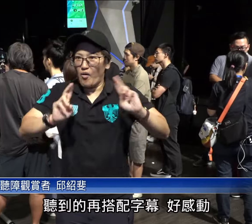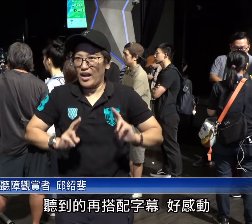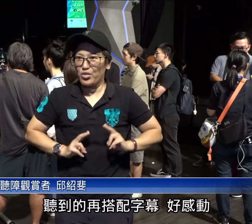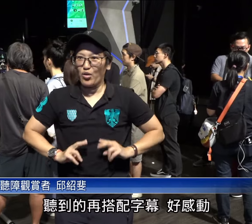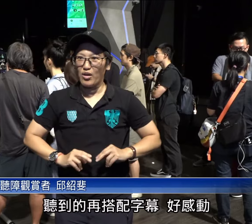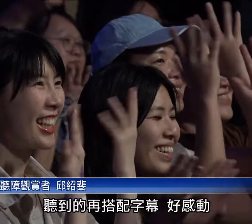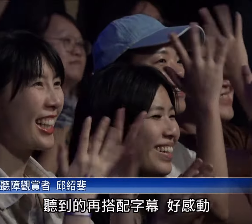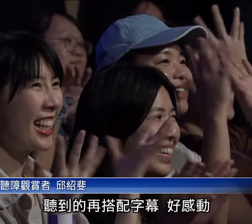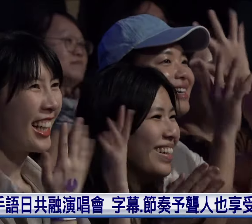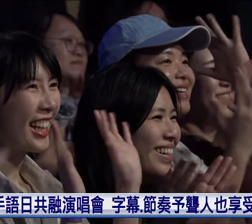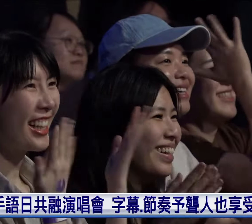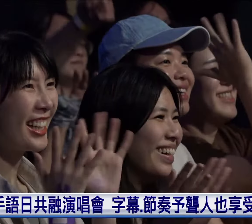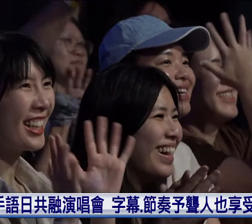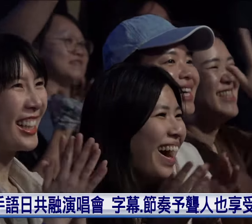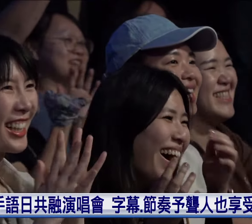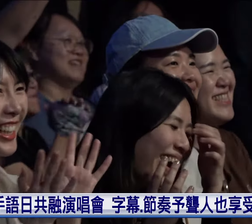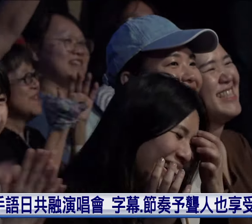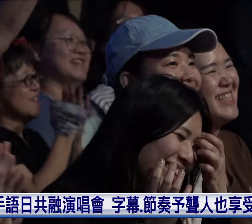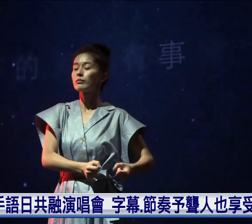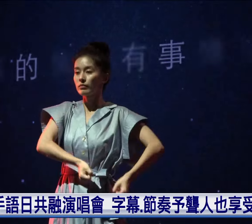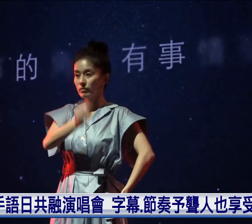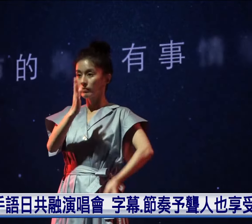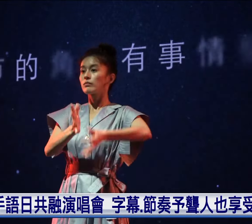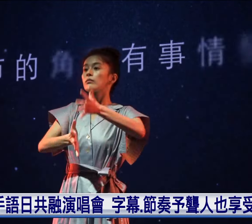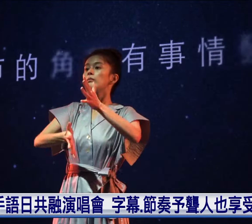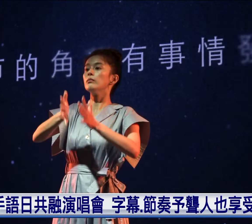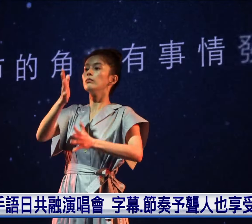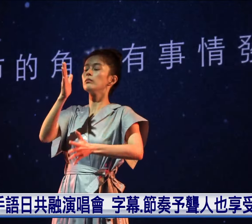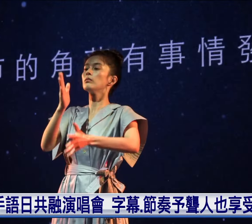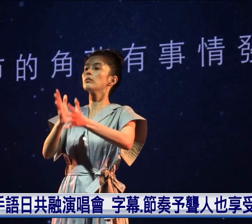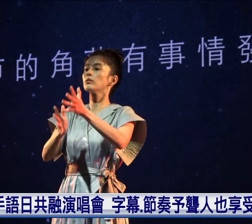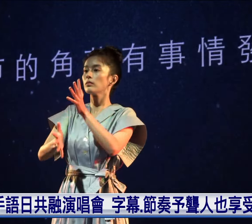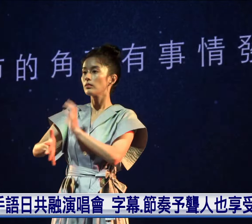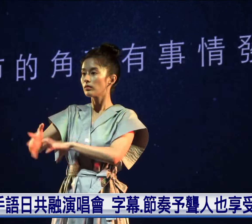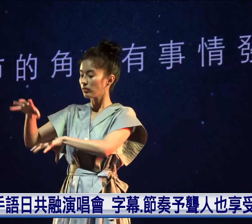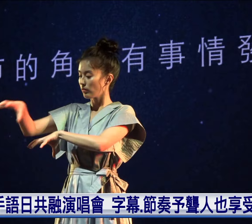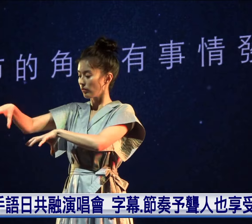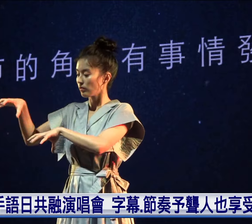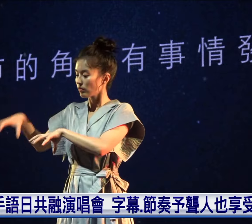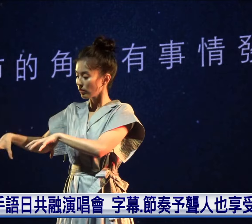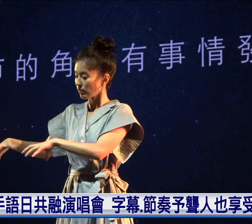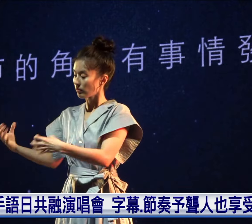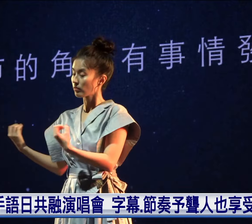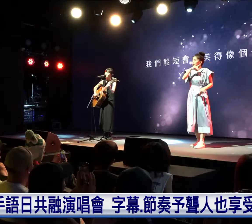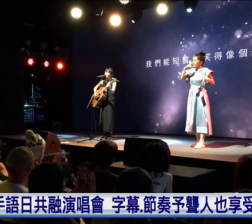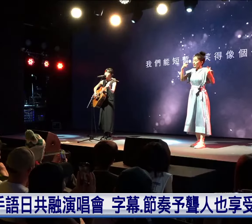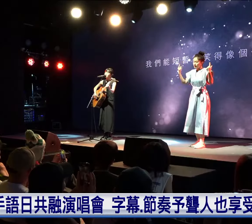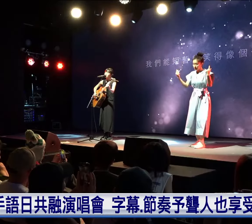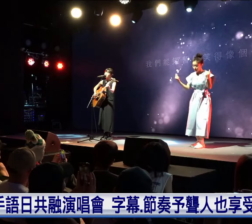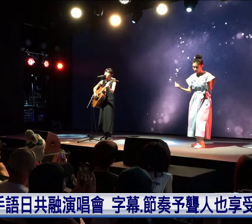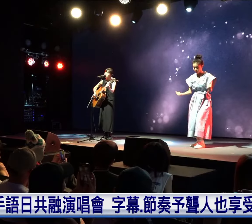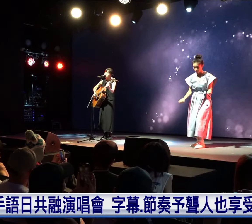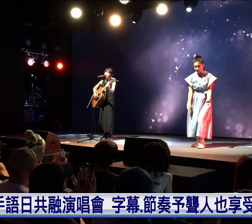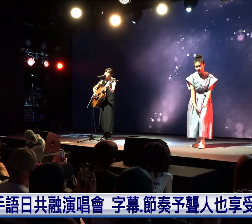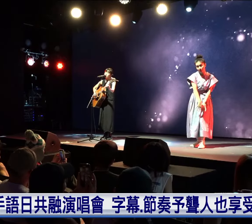幕，好感动。 甲对父母的爱，化作带听众者进入音乐世界的动力。